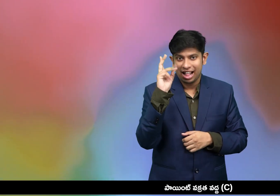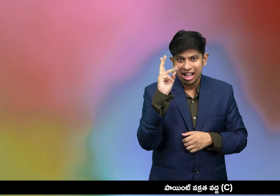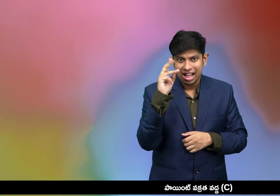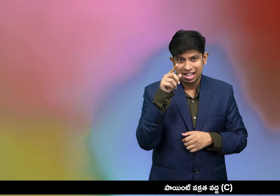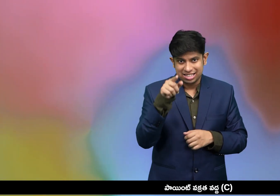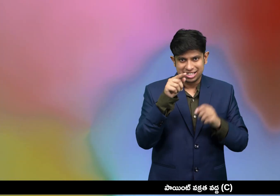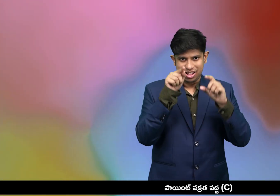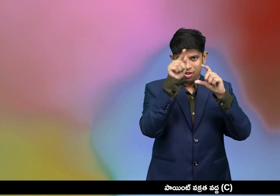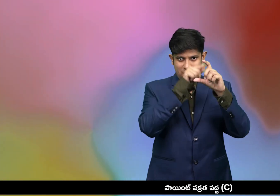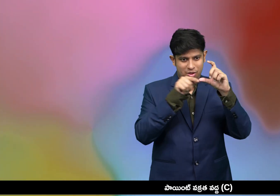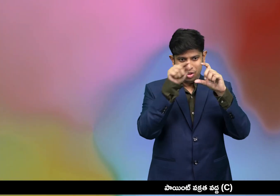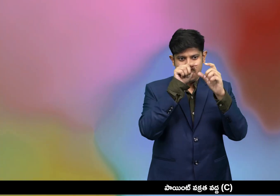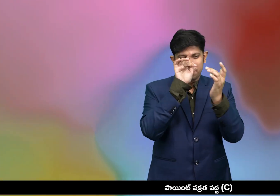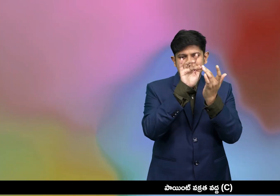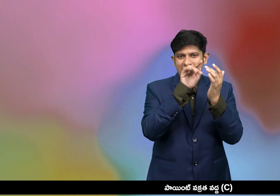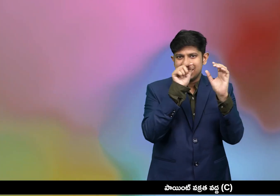పాయింట్ వక్రత వద్ద సి,